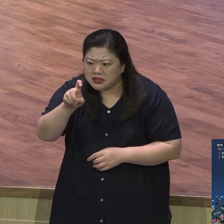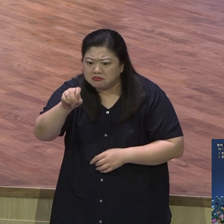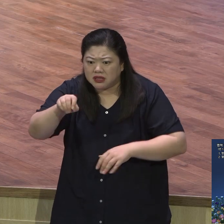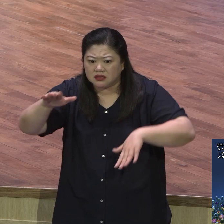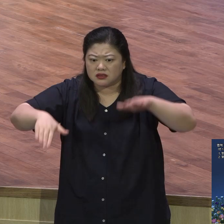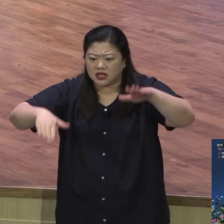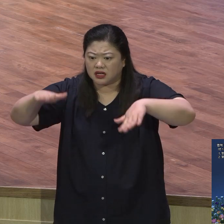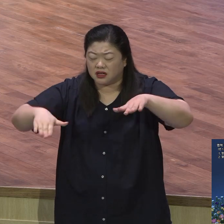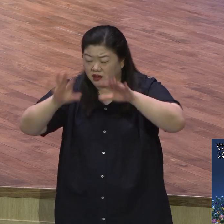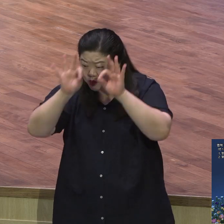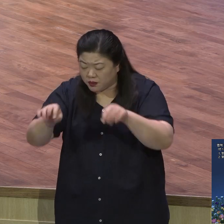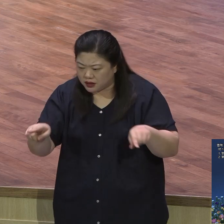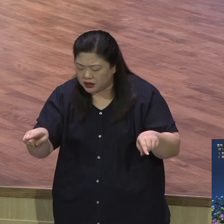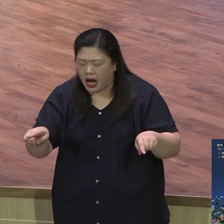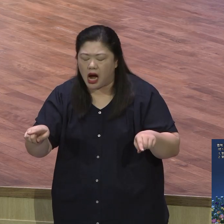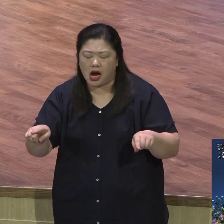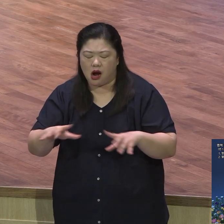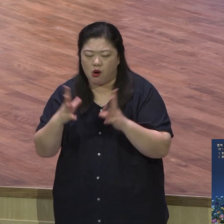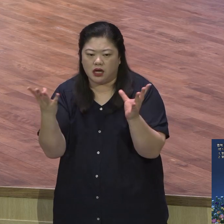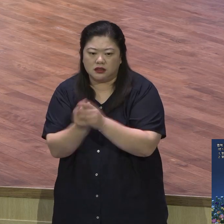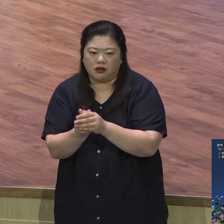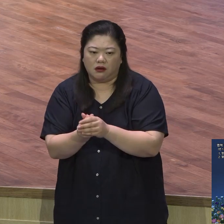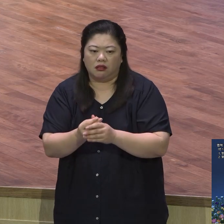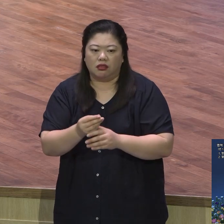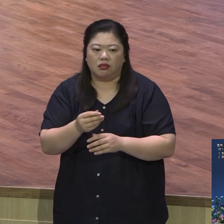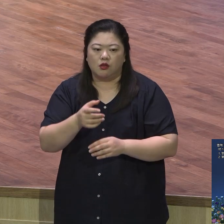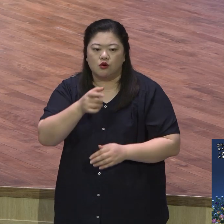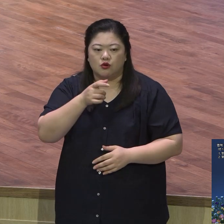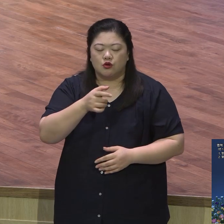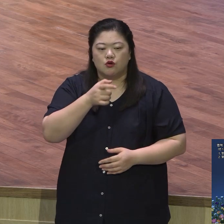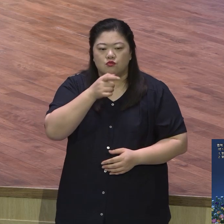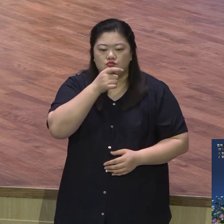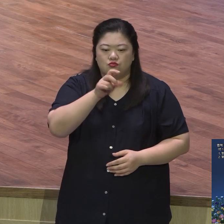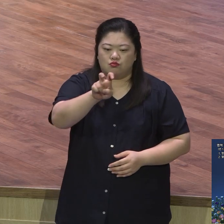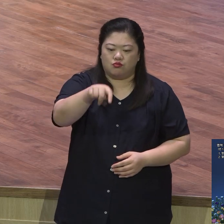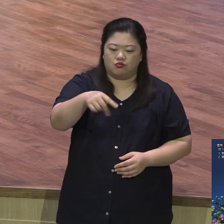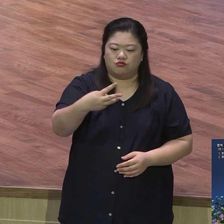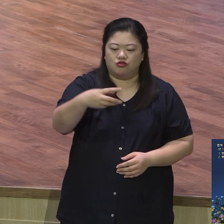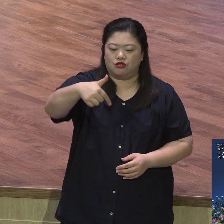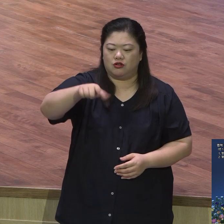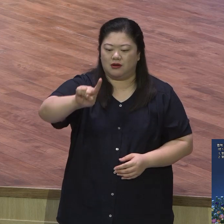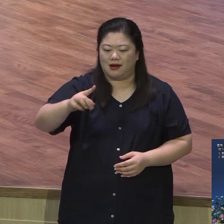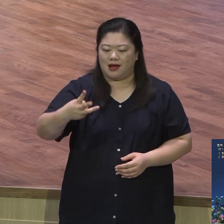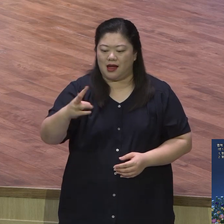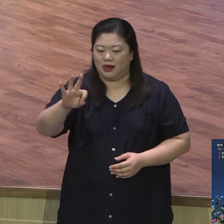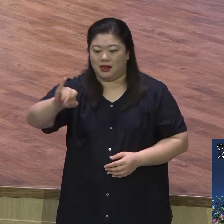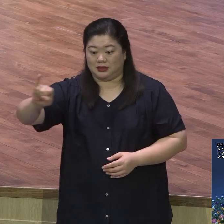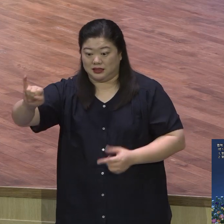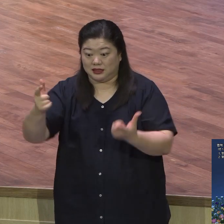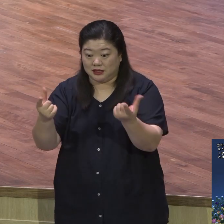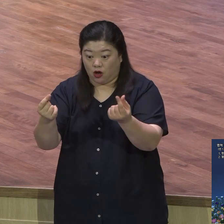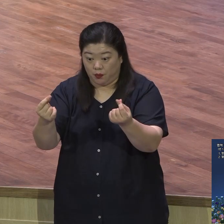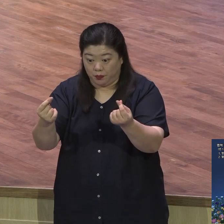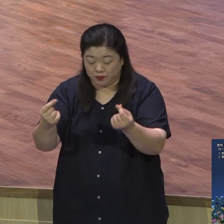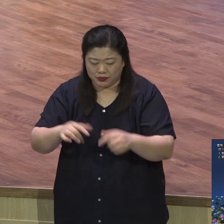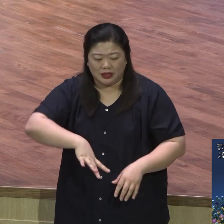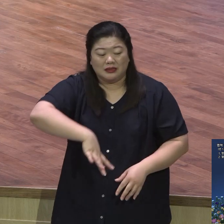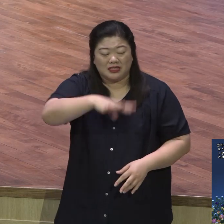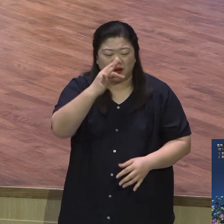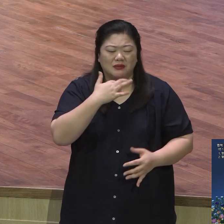된 것을 확인할 수 있어요 40년 서울 흐르는 동안에 불신앙하고 원망하고 불평을 찌들었던 이